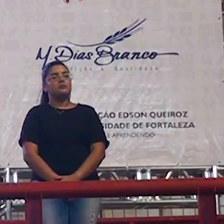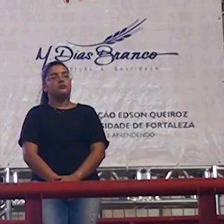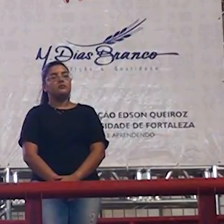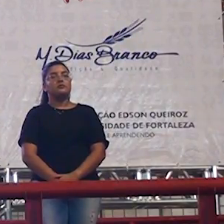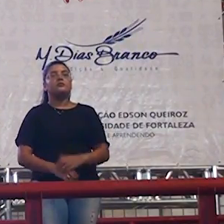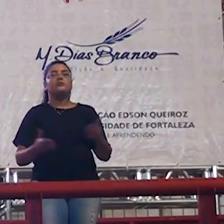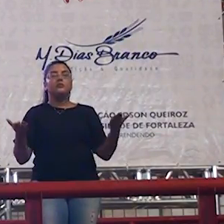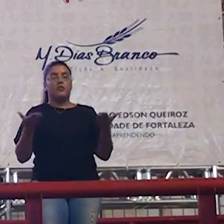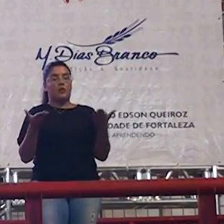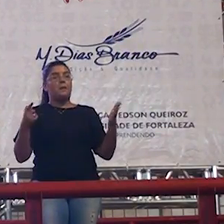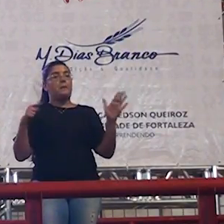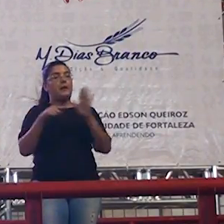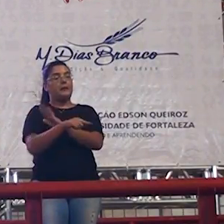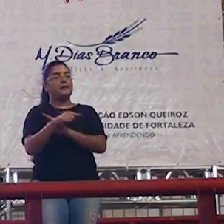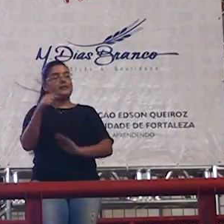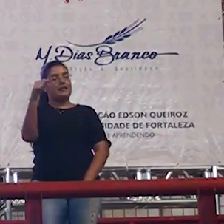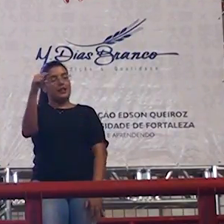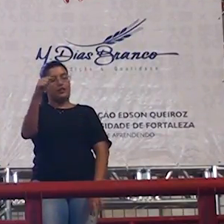Vamos para a sétima.